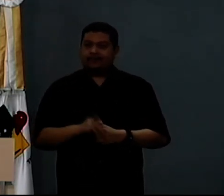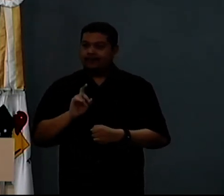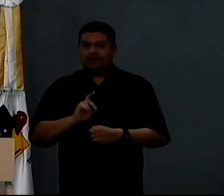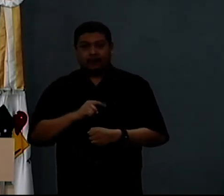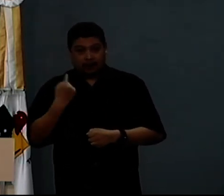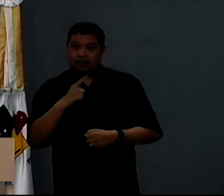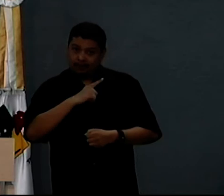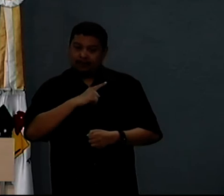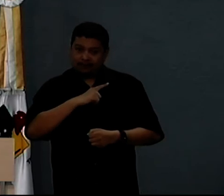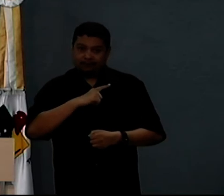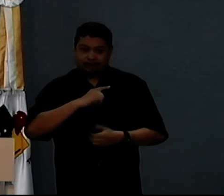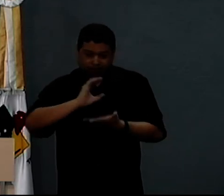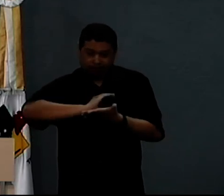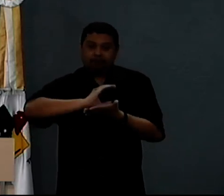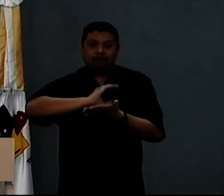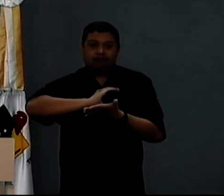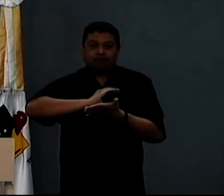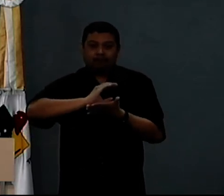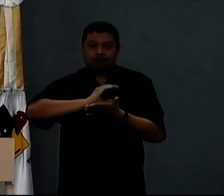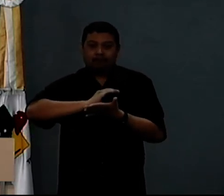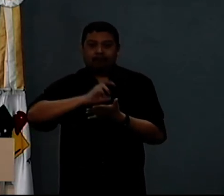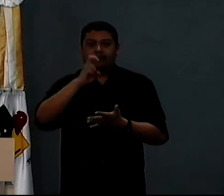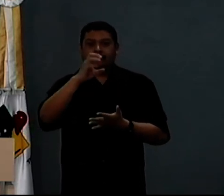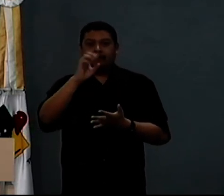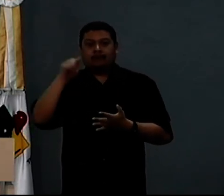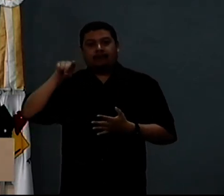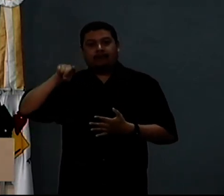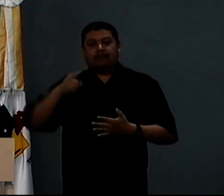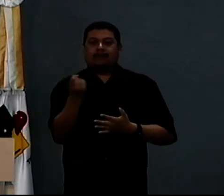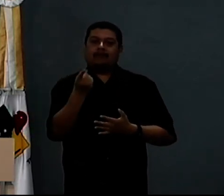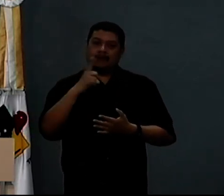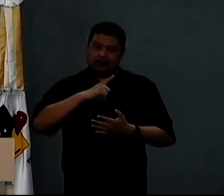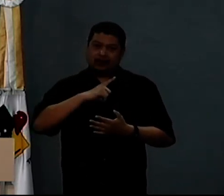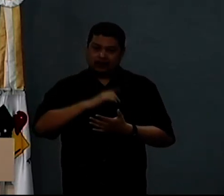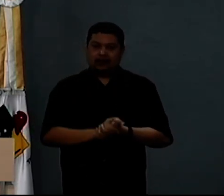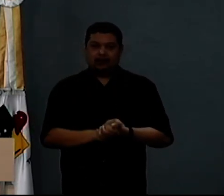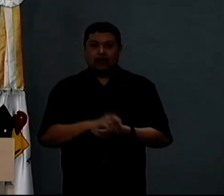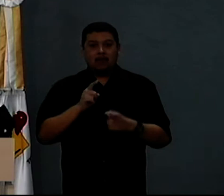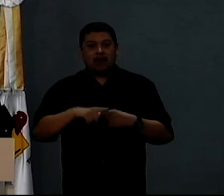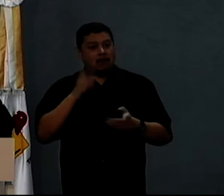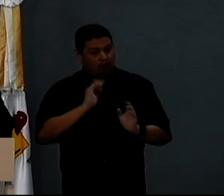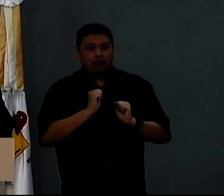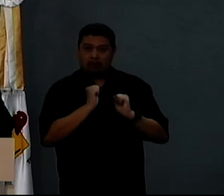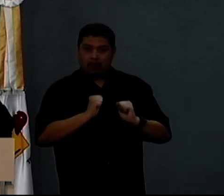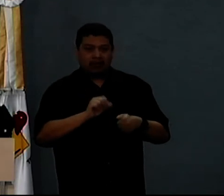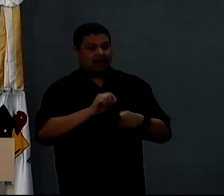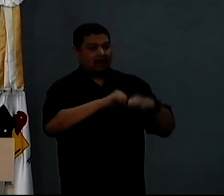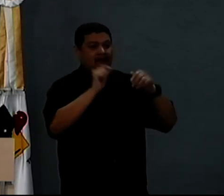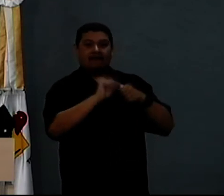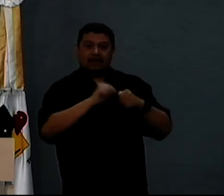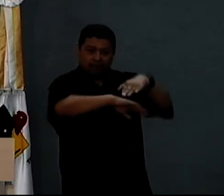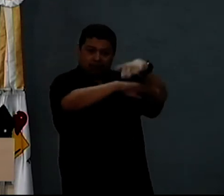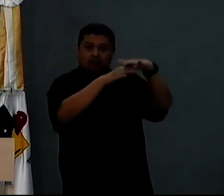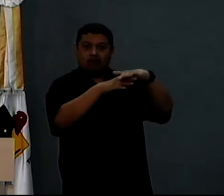uma verba de R$500.000 do nosso senador Marcos Rogério, dinheiro garantido para fazer esse trabalho, e ninguém faz